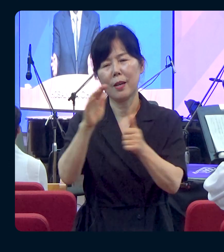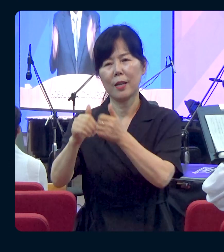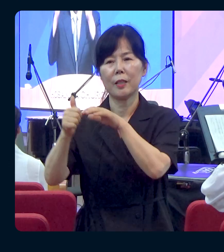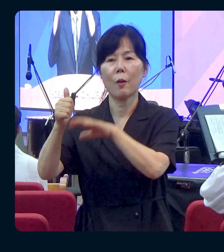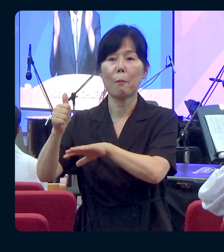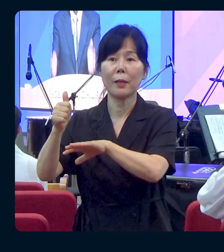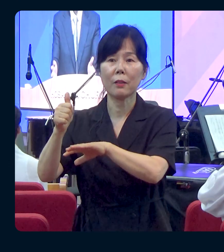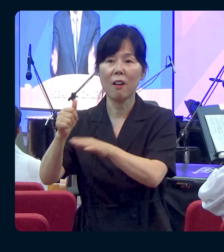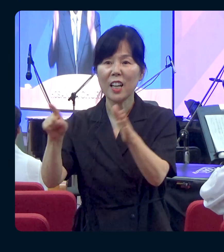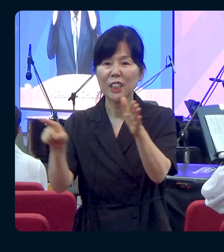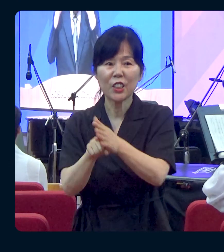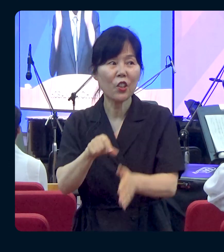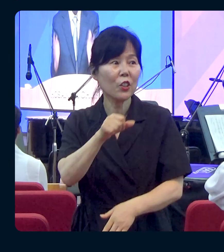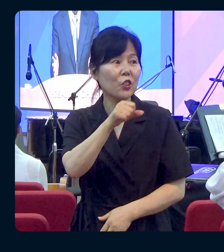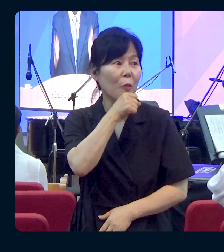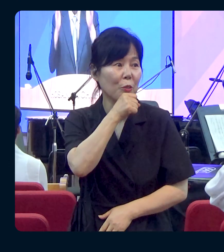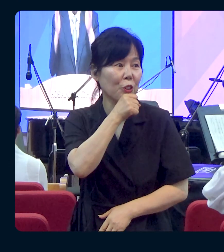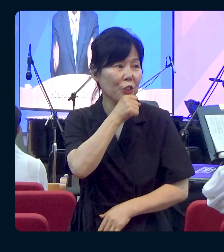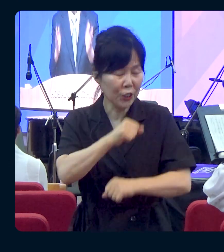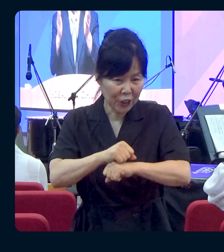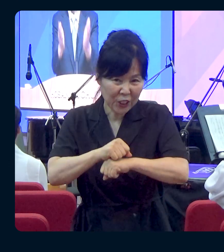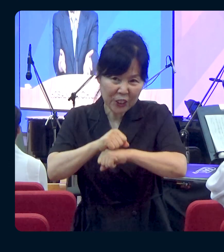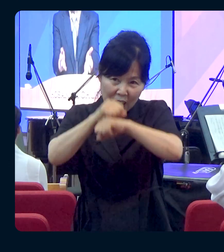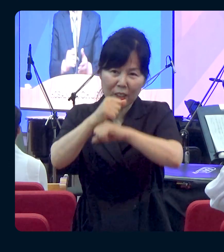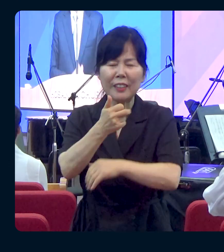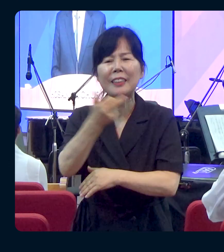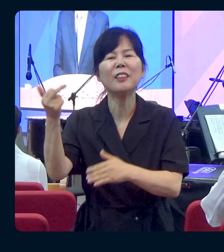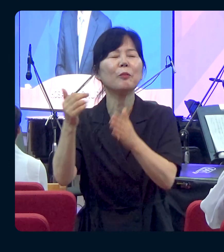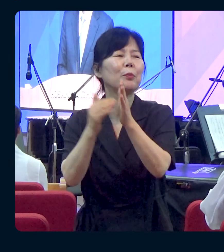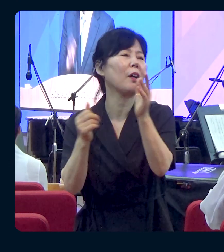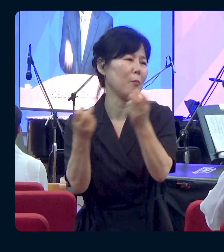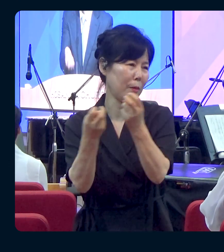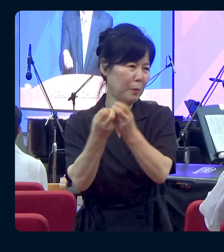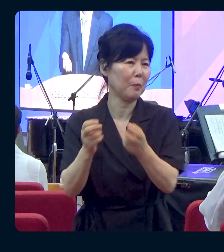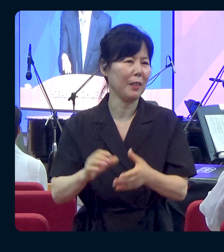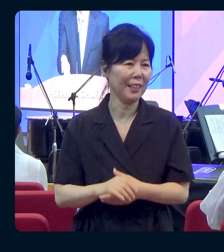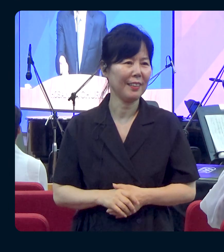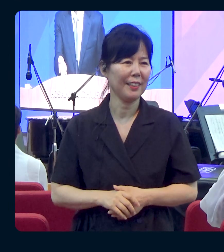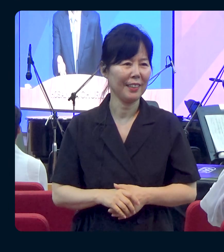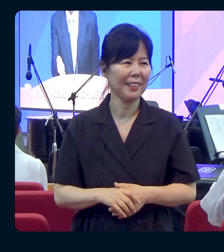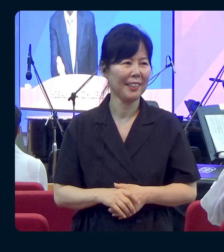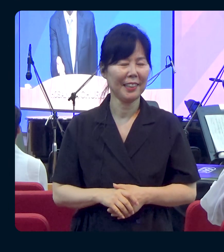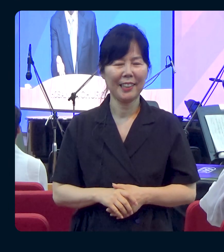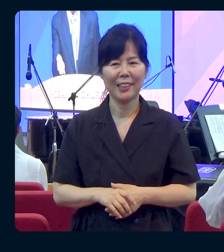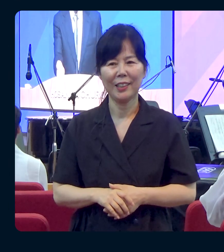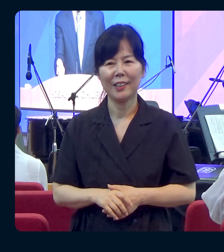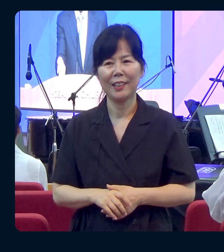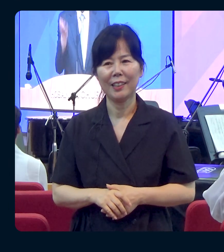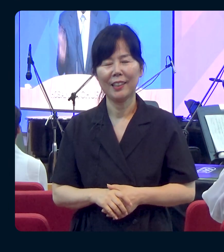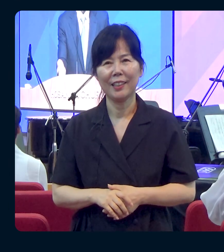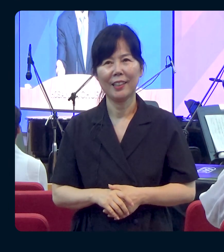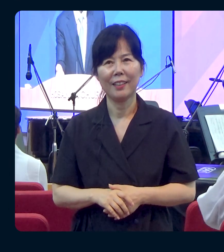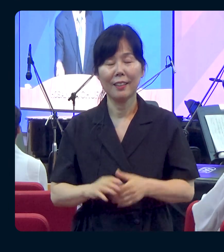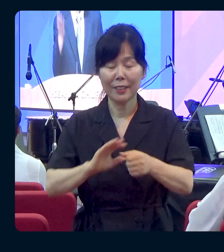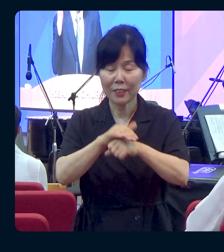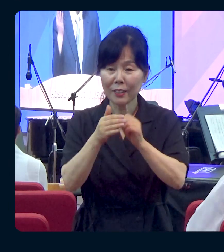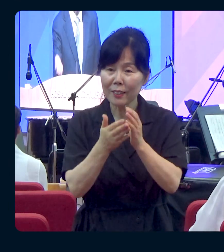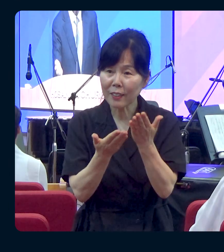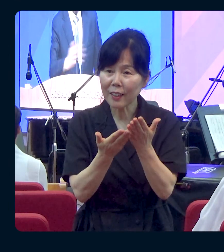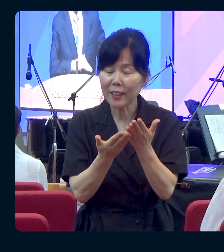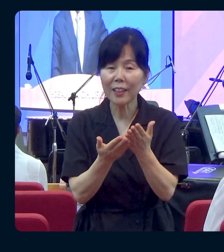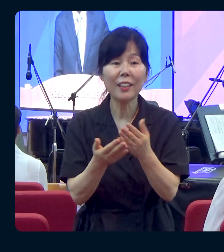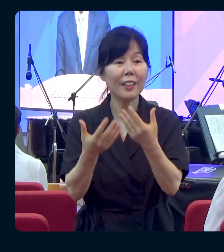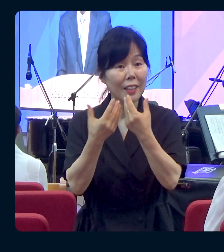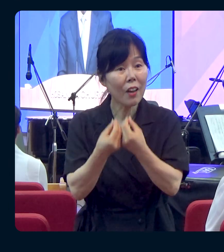이게 요셉이 하나님 앞에서 높은 크레딧 스코어를 얻은 요소라는 거예요. 이게